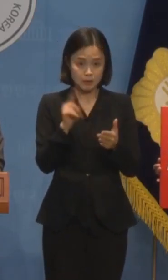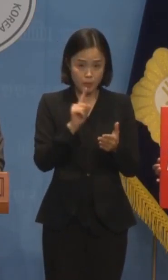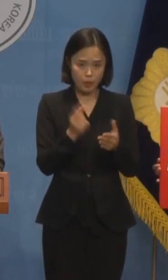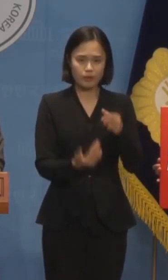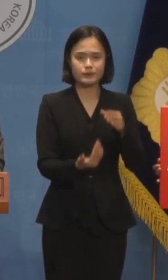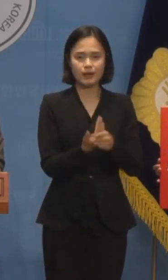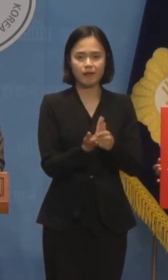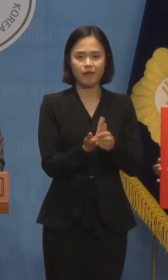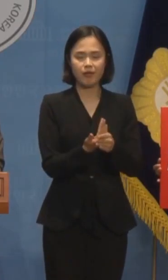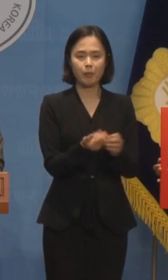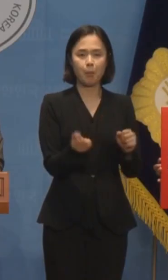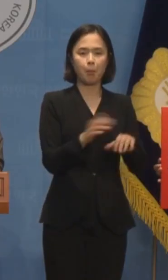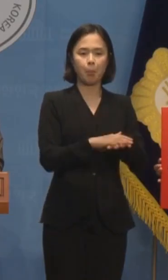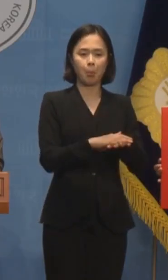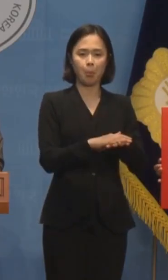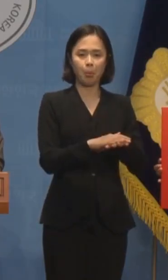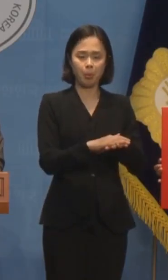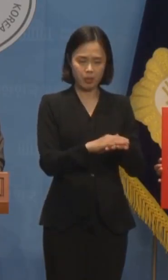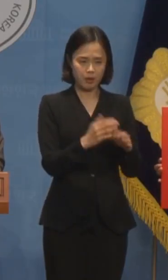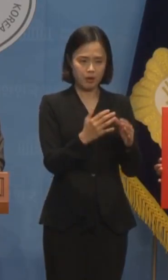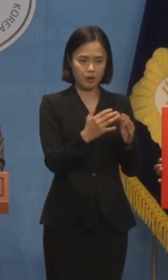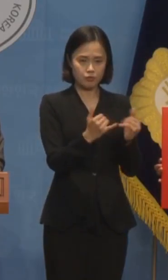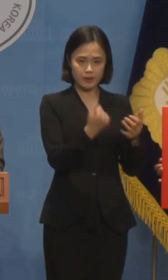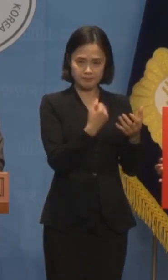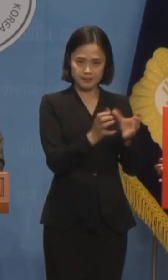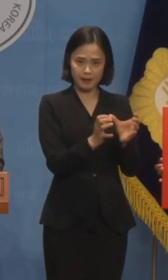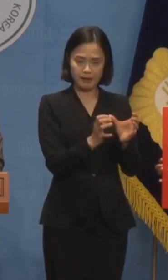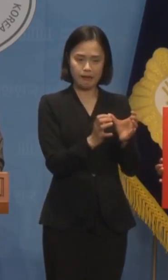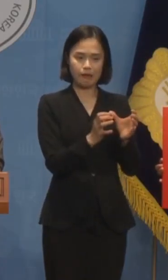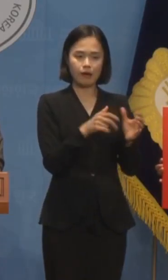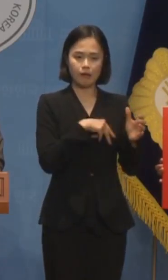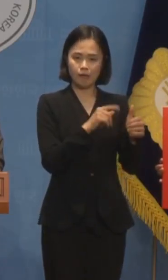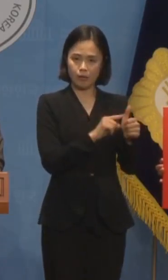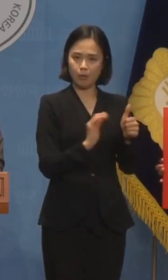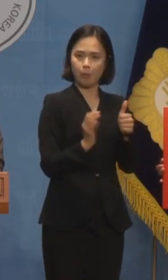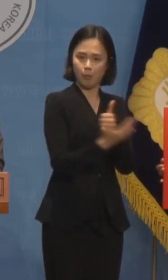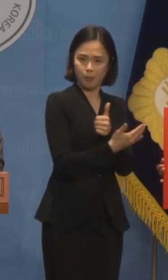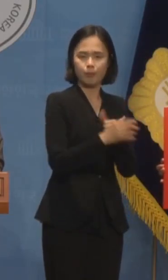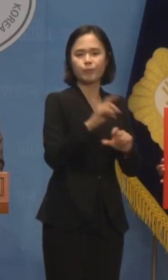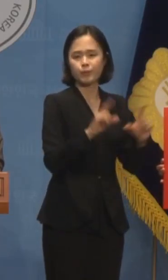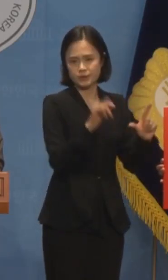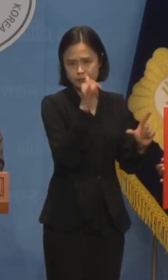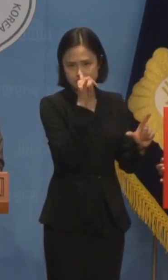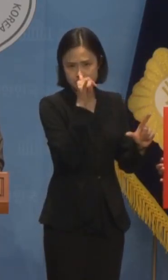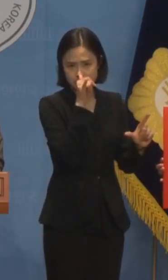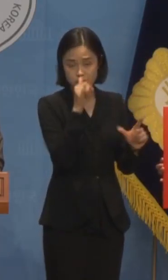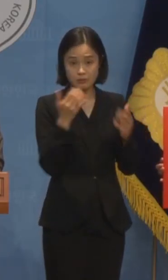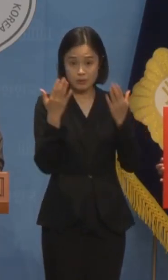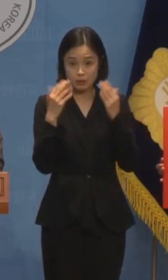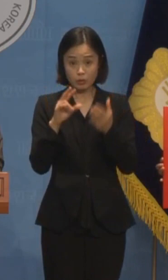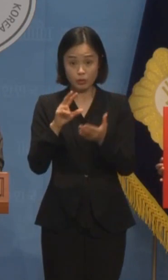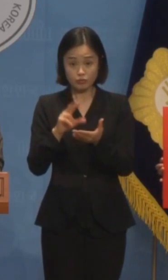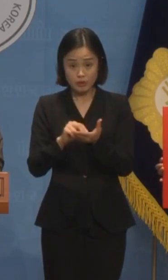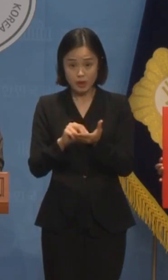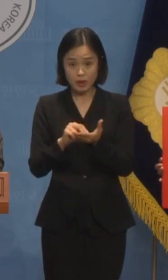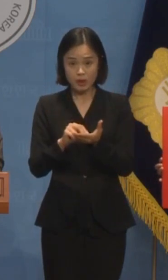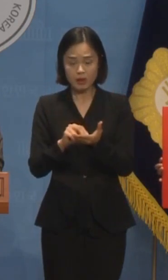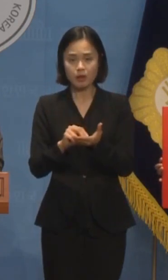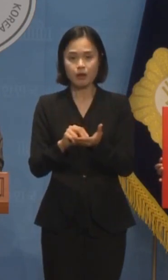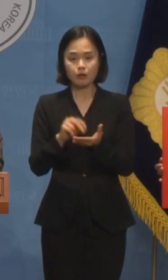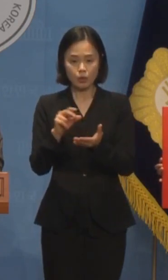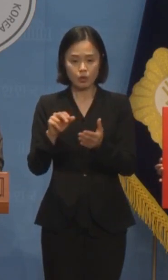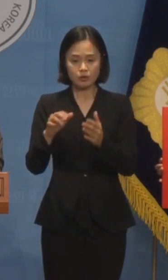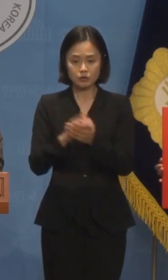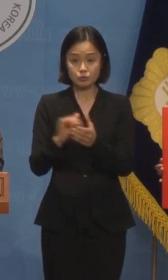불과한 행태를 보였습니다. 학교폭력은 엄연히 중요한 성남시정 사안이며 성남시 학교폭력 예방